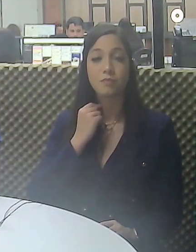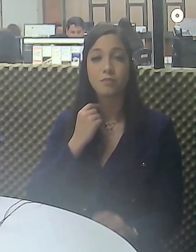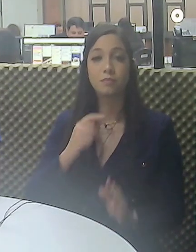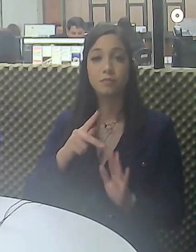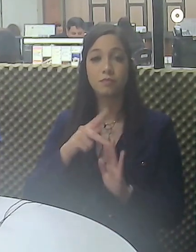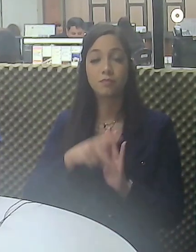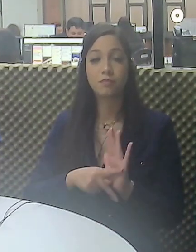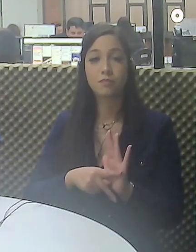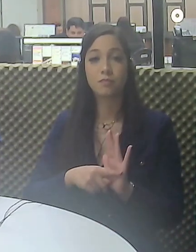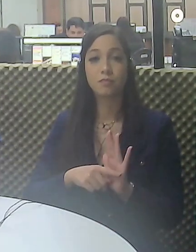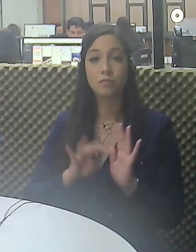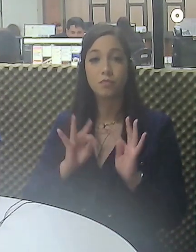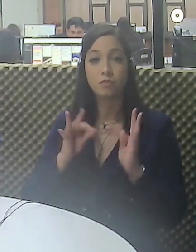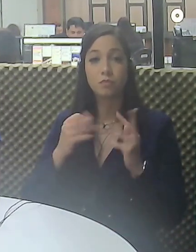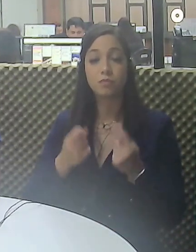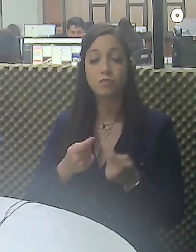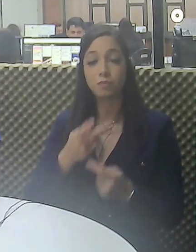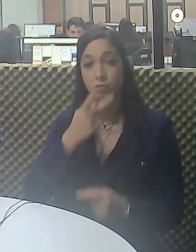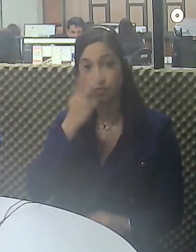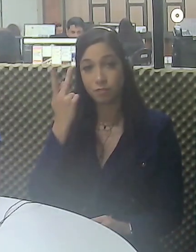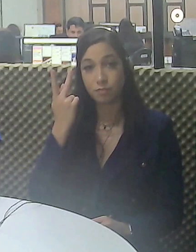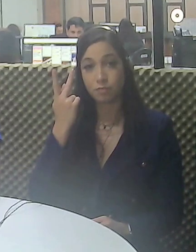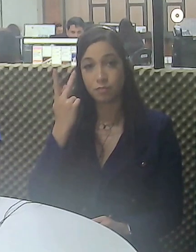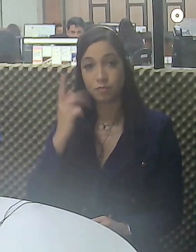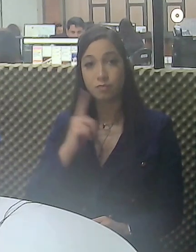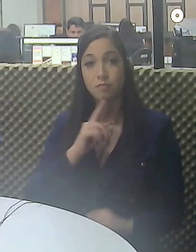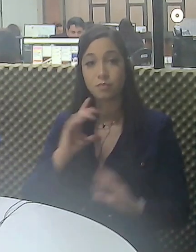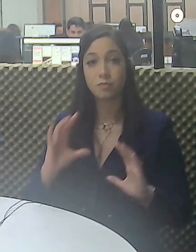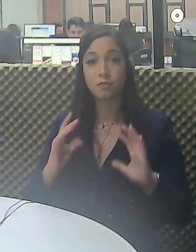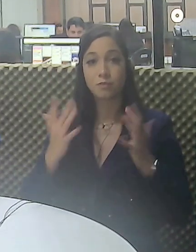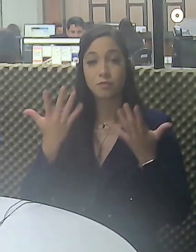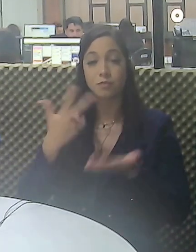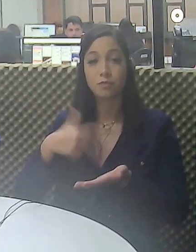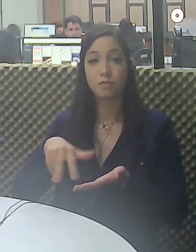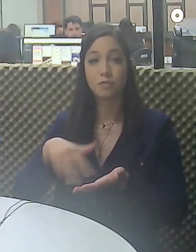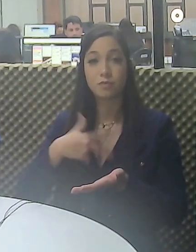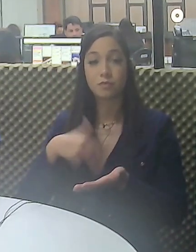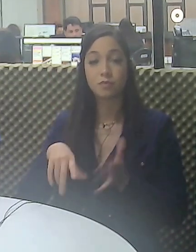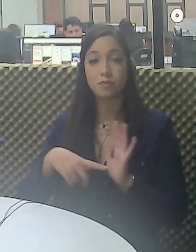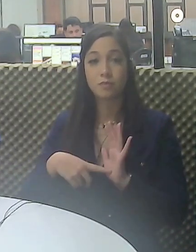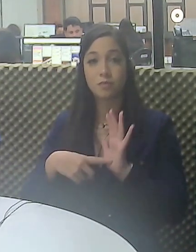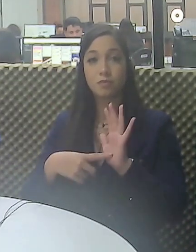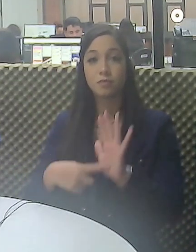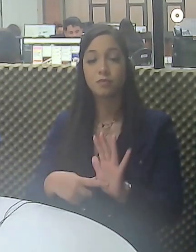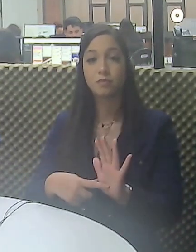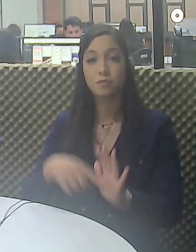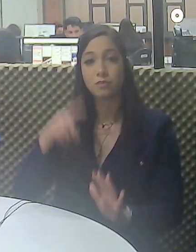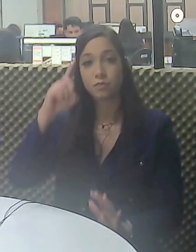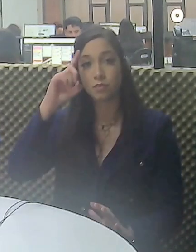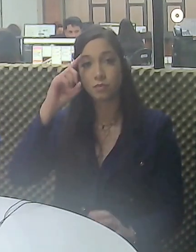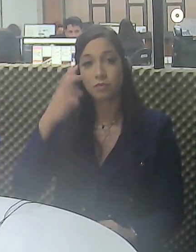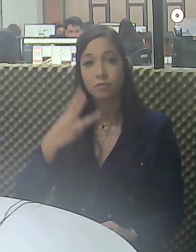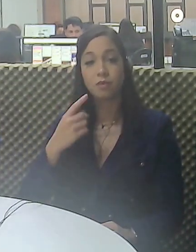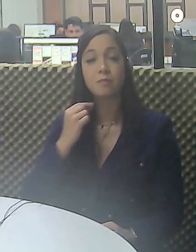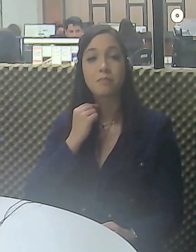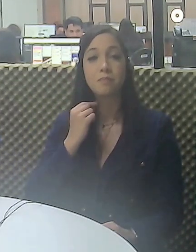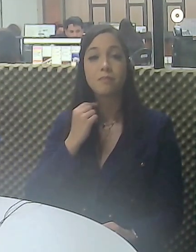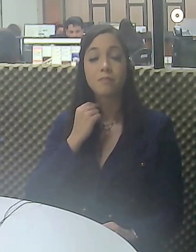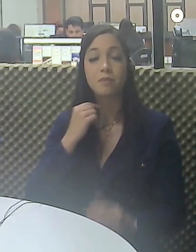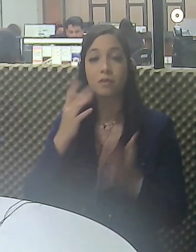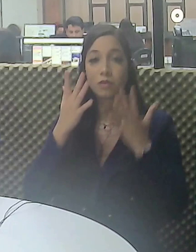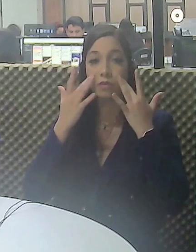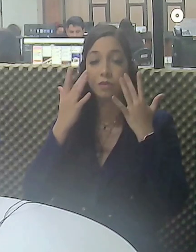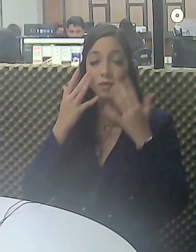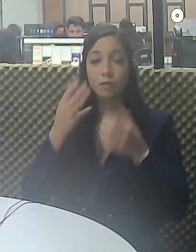tem atrações para todos os gostos, incluindo um festival de coreografias que será realizado no dia 3 de maio no Teatro